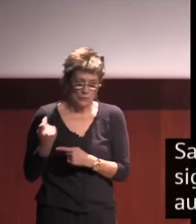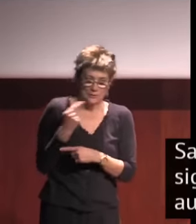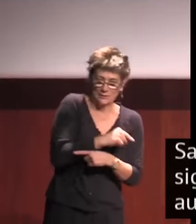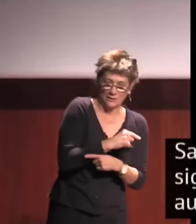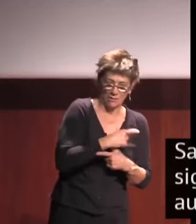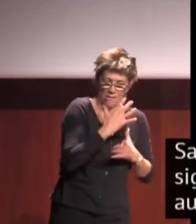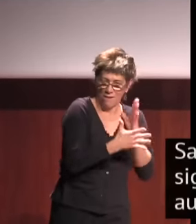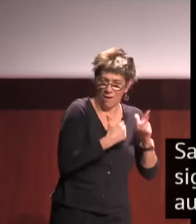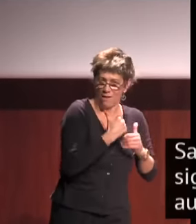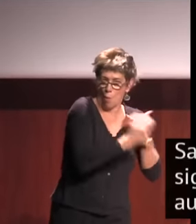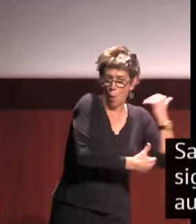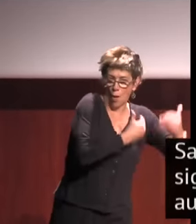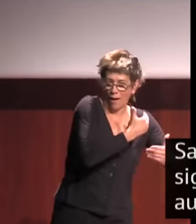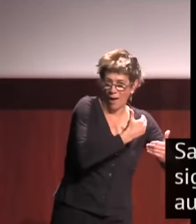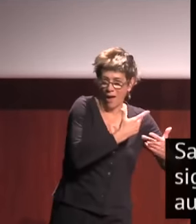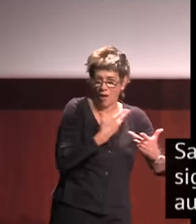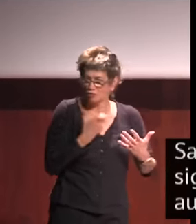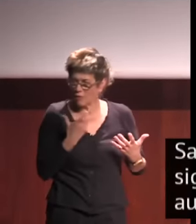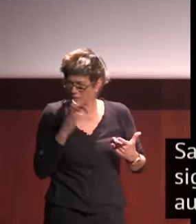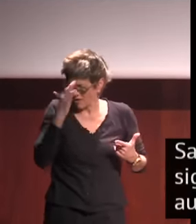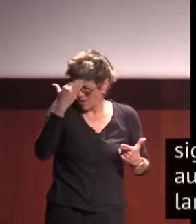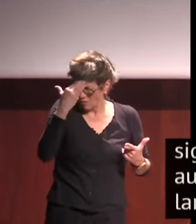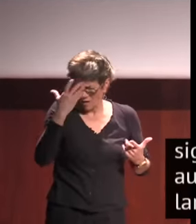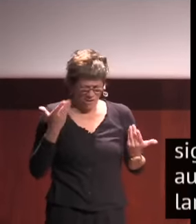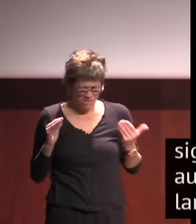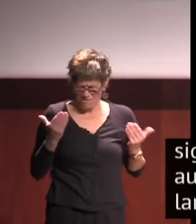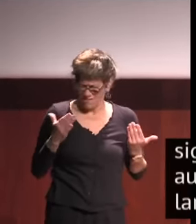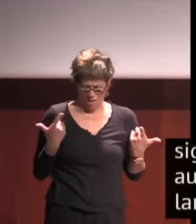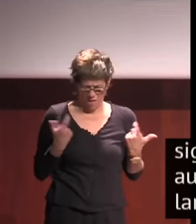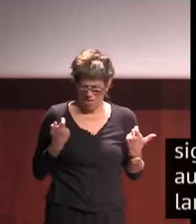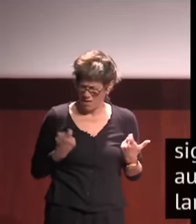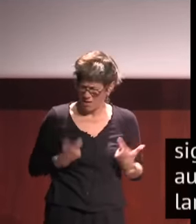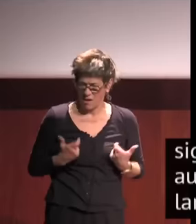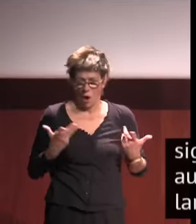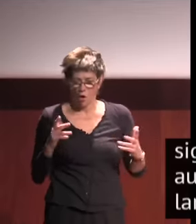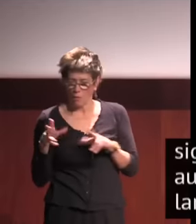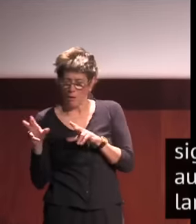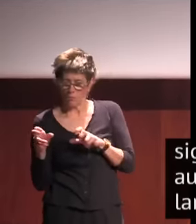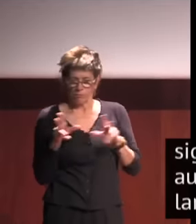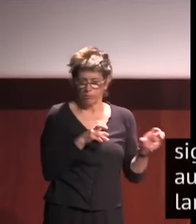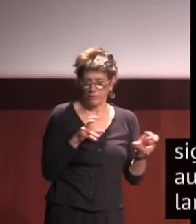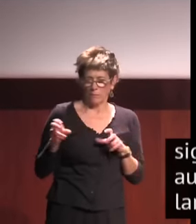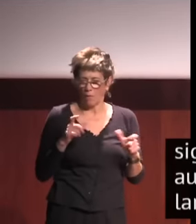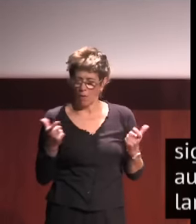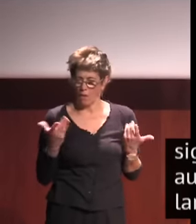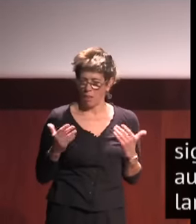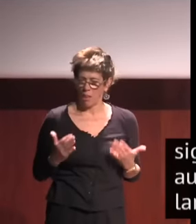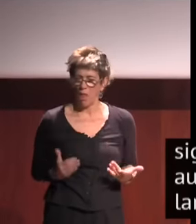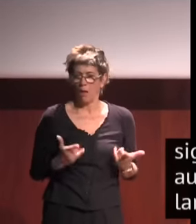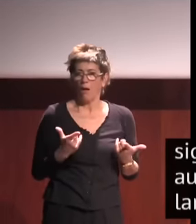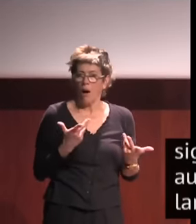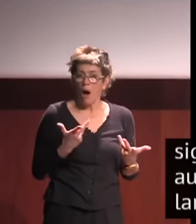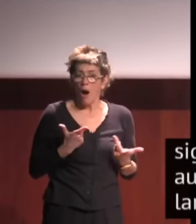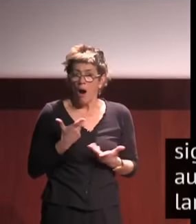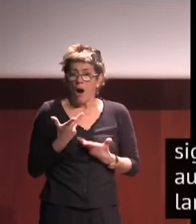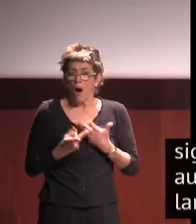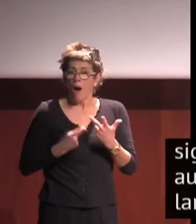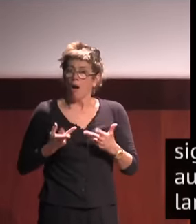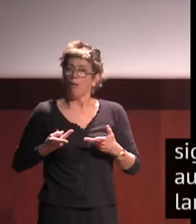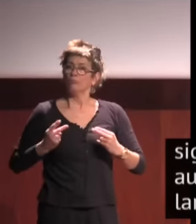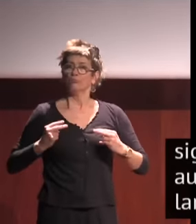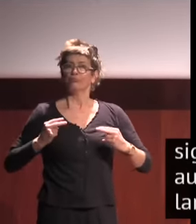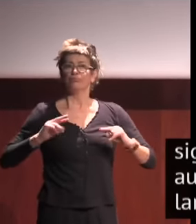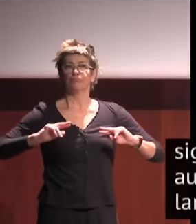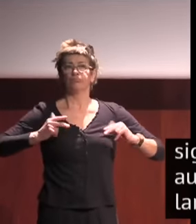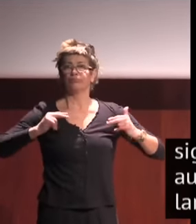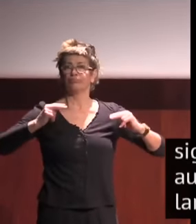langue. J'avais envie de connaître l'équivalent en langue des signes, des mots ou des expressions que j'apprenais. Mon discours devenait toujours plus aisé et